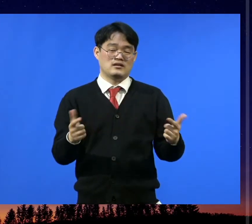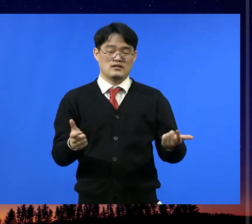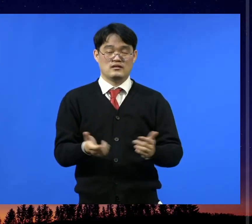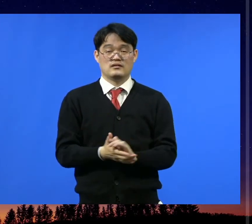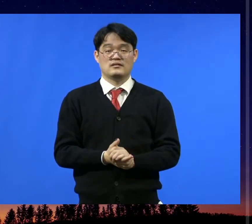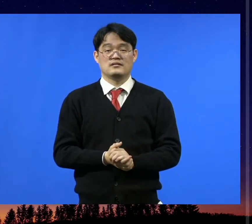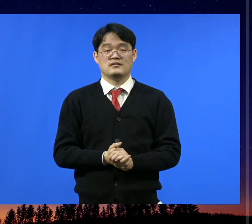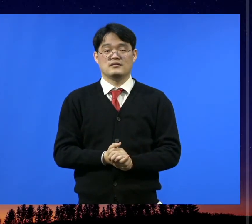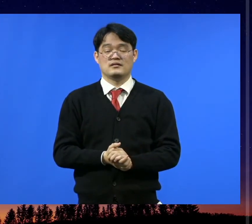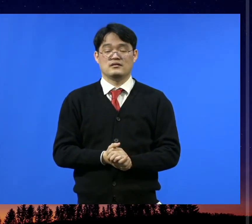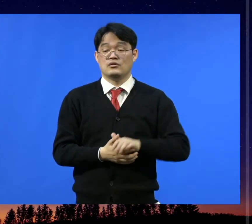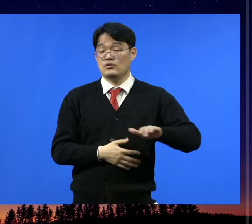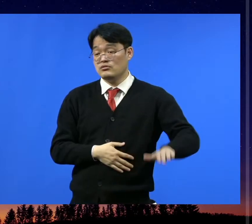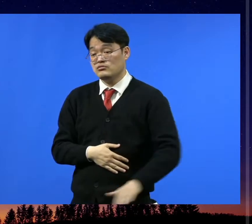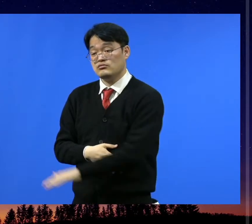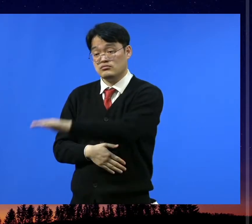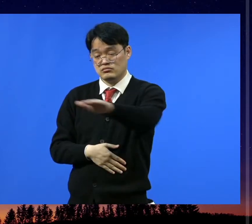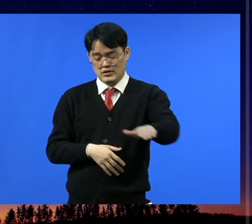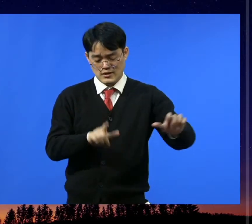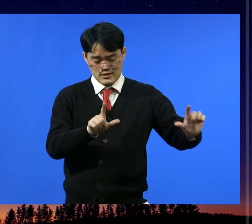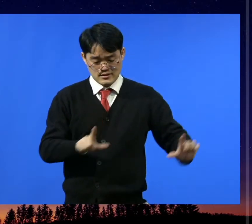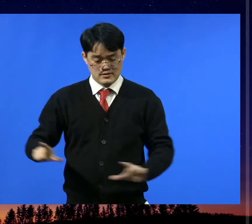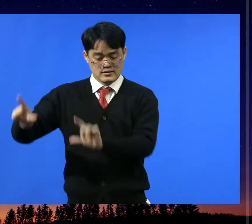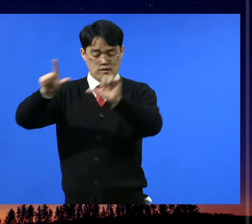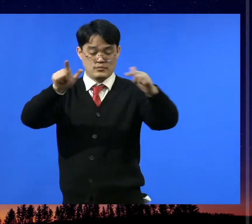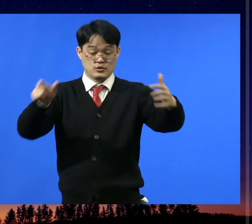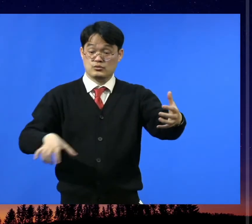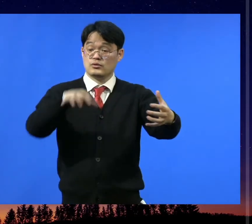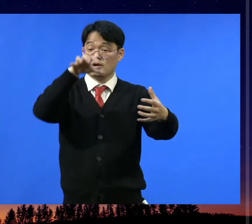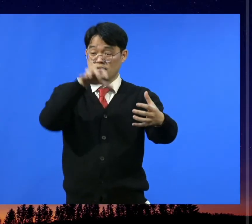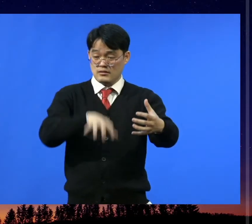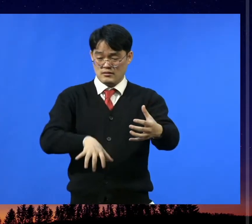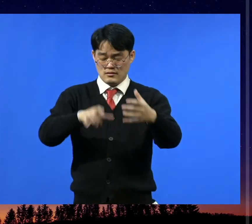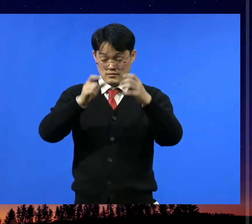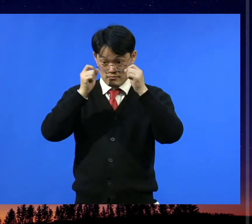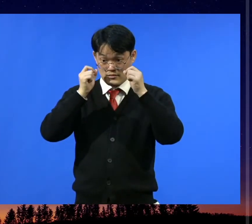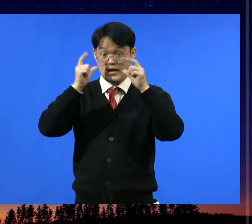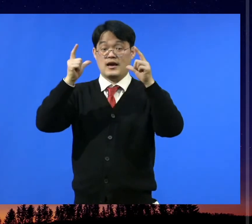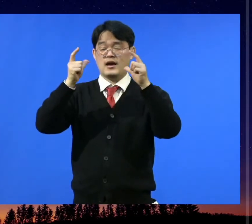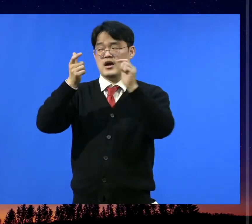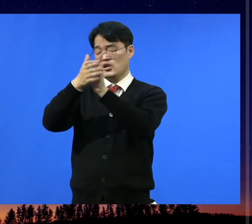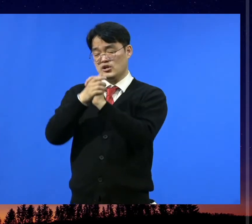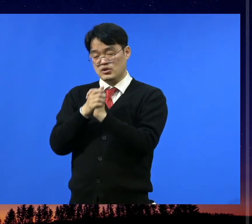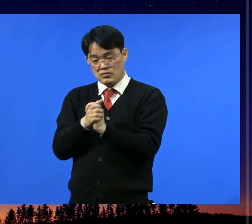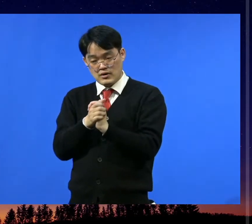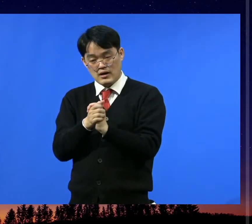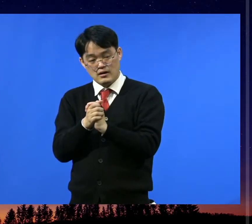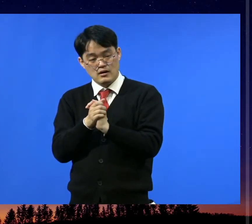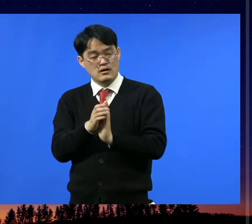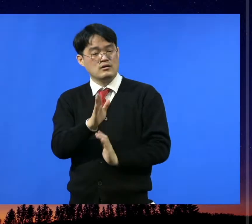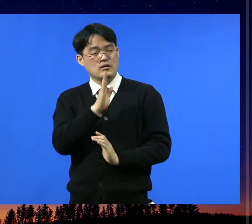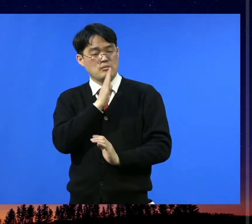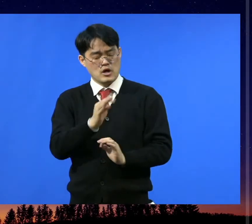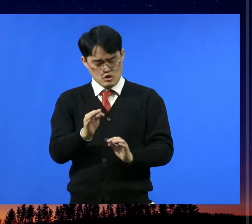여러분 우리의 삶 속에서 이 깨어있는 기도가 얼마나 놀라운 역사를